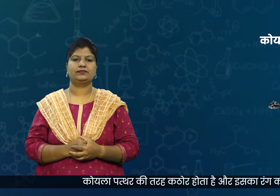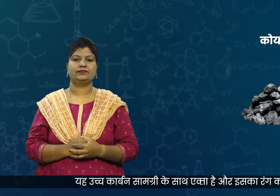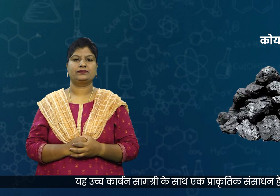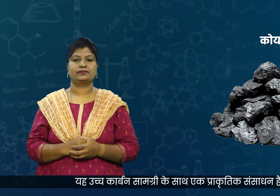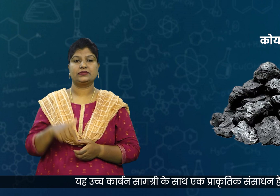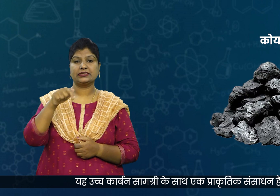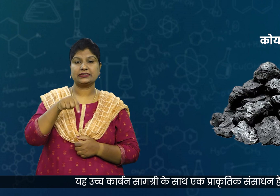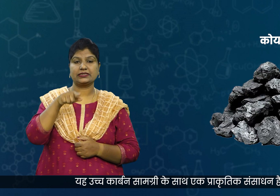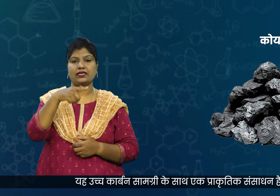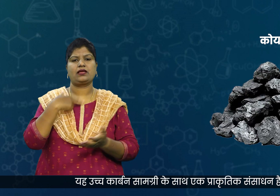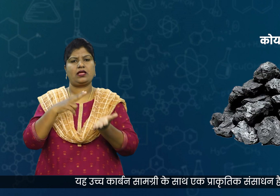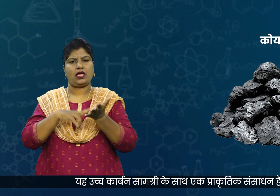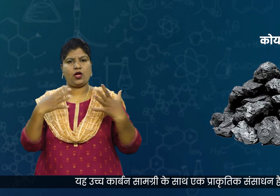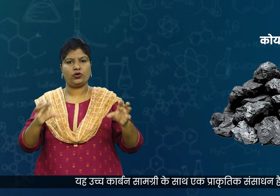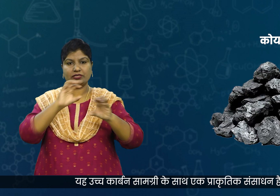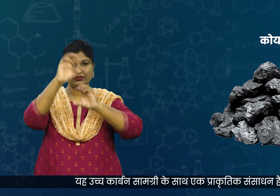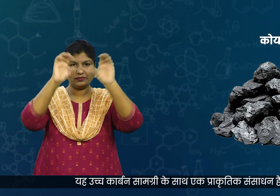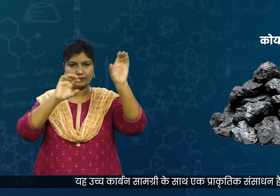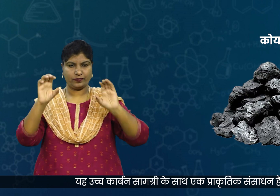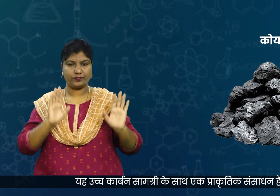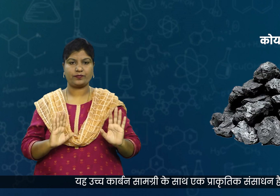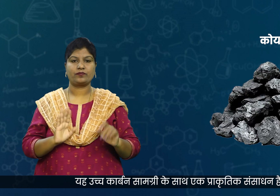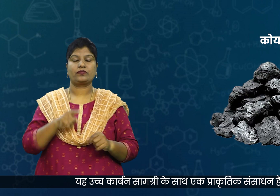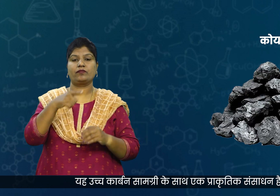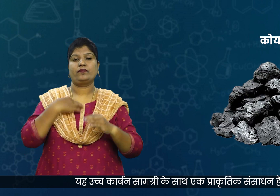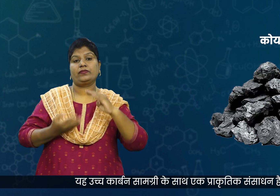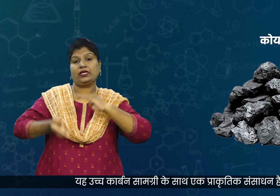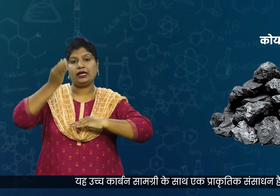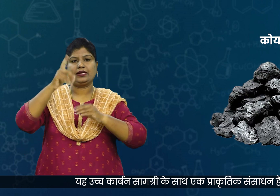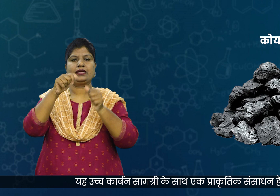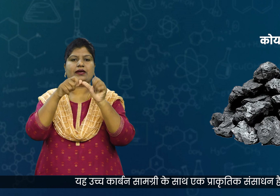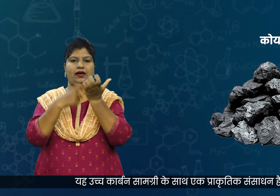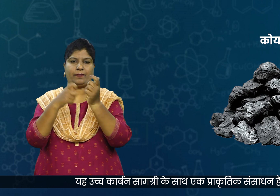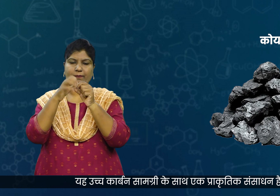ये उच्च कार्बन सामग्री के साथ एक प्राकृतिक संसाधन है।